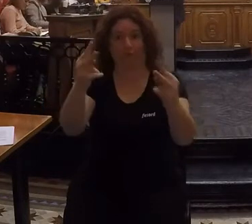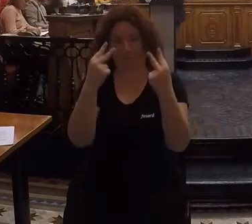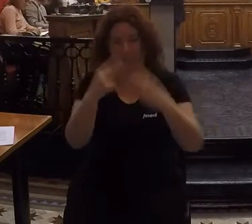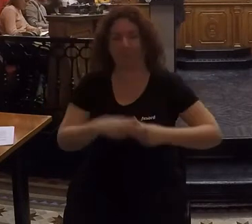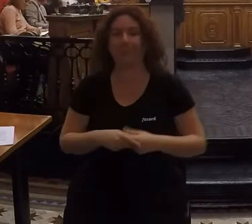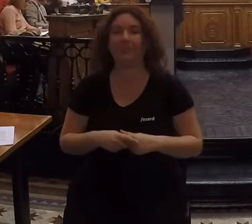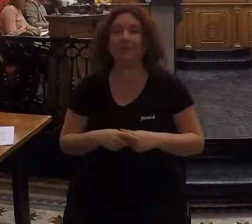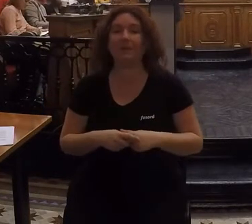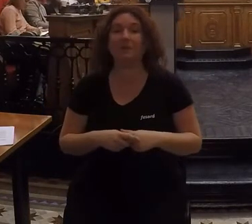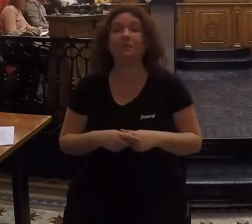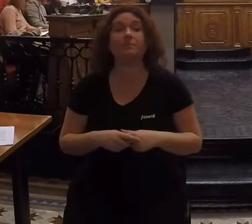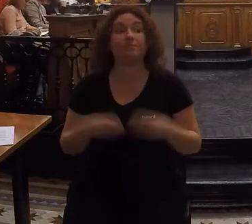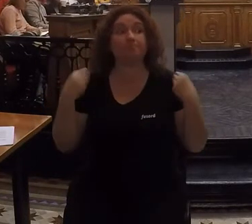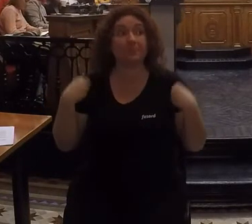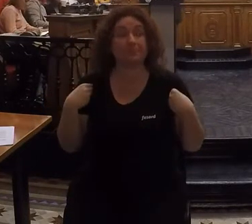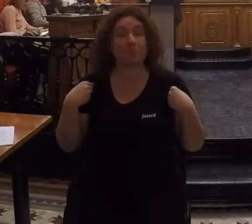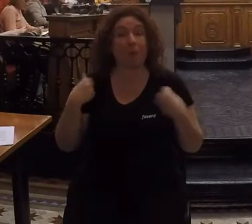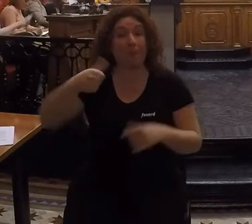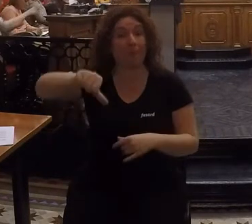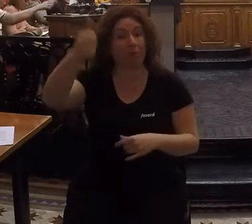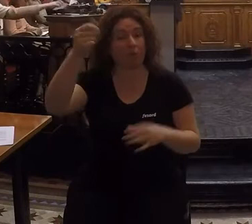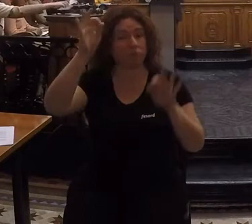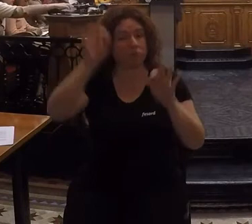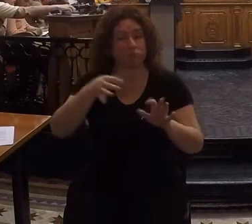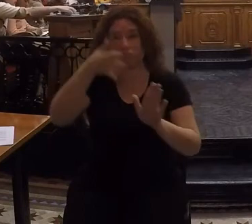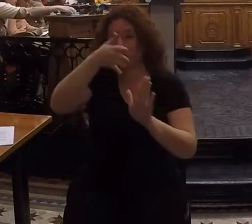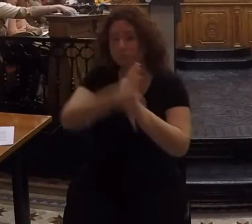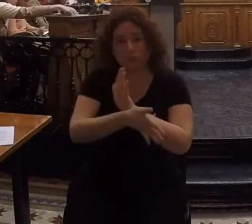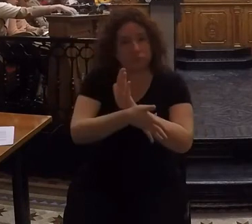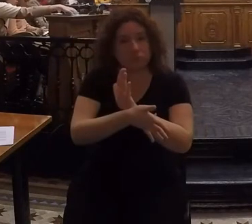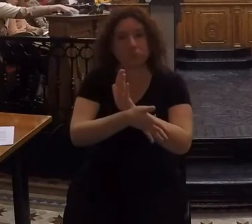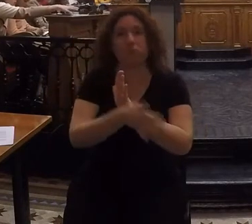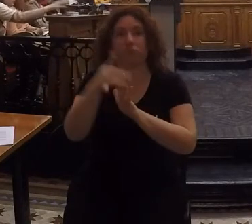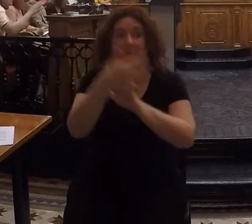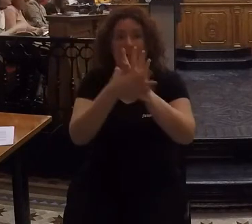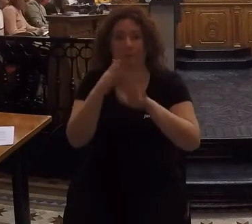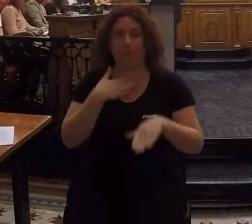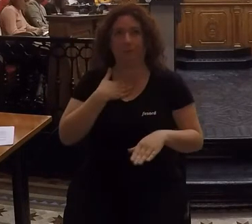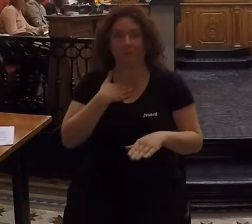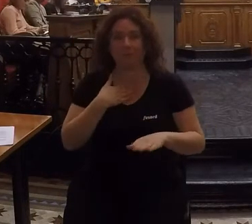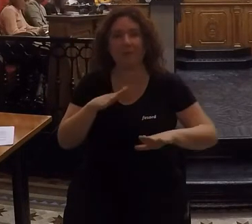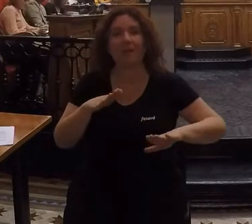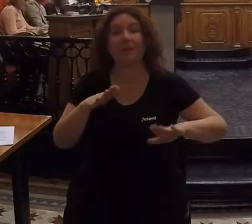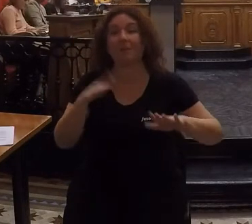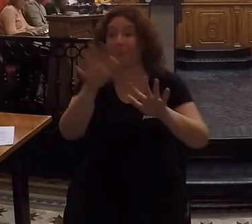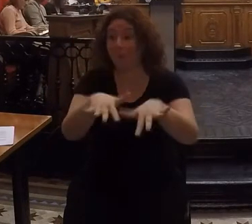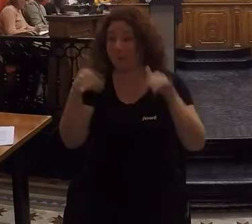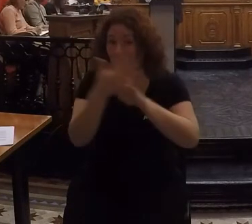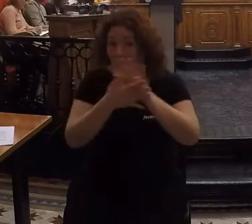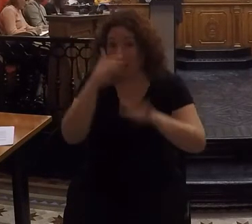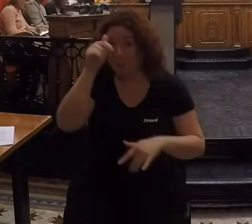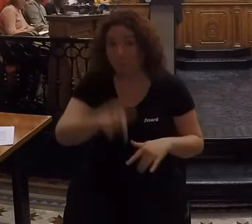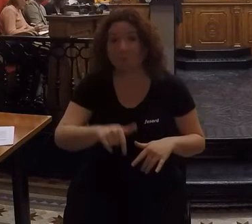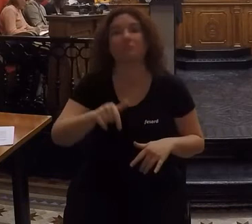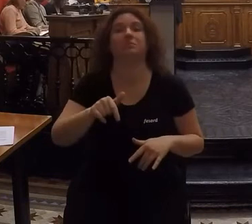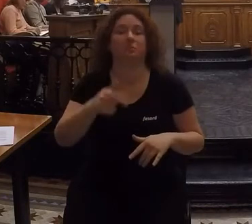en la aprobación definitiva que se trae hoy a este, perdón, a este pleno, el voto de nuestro grupo municipal será a